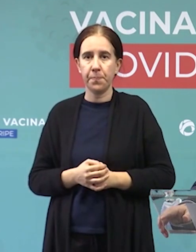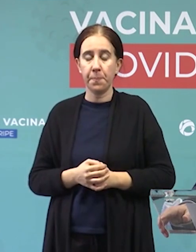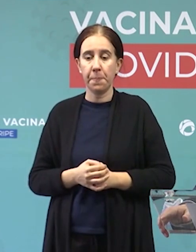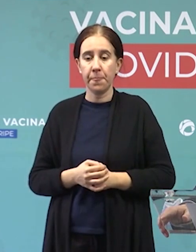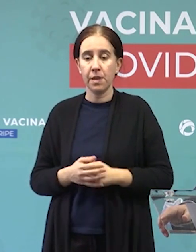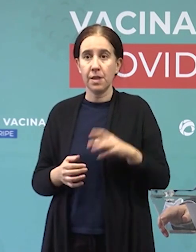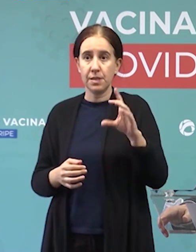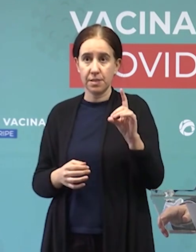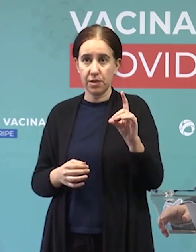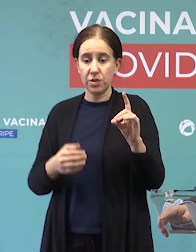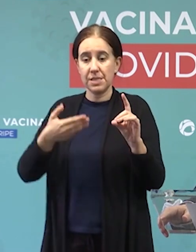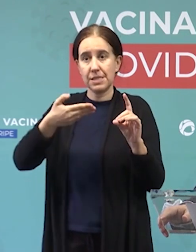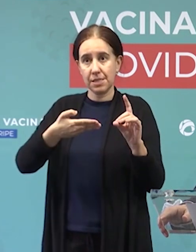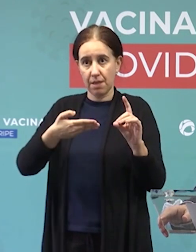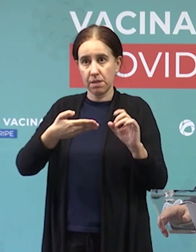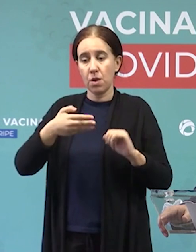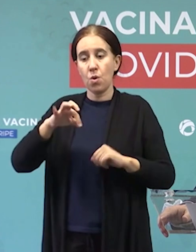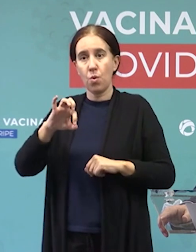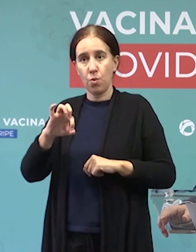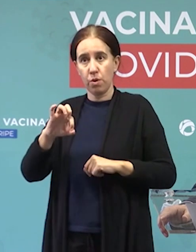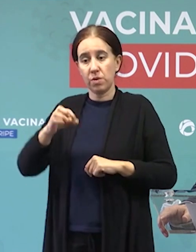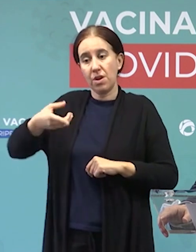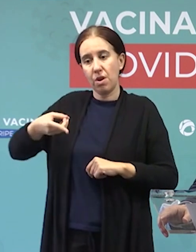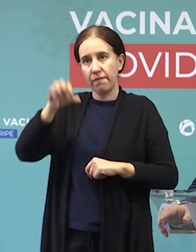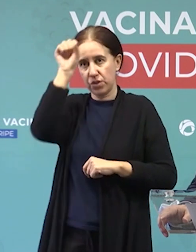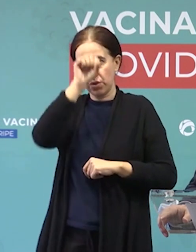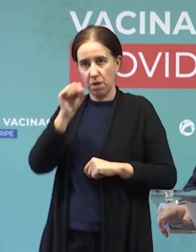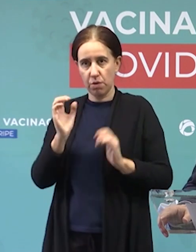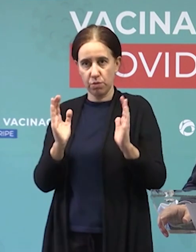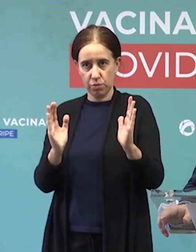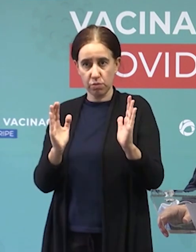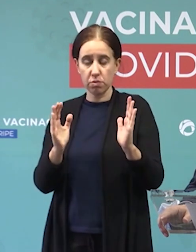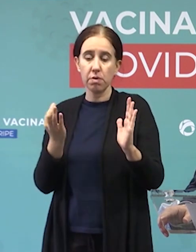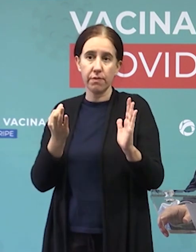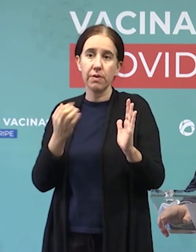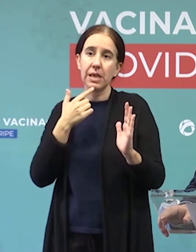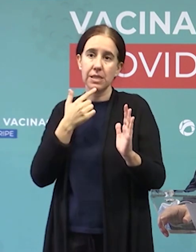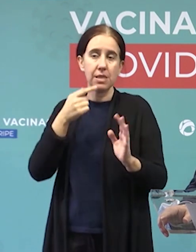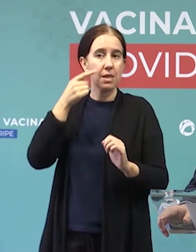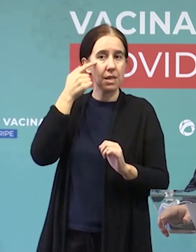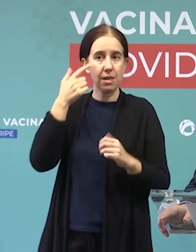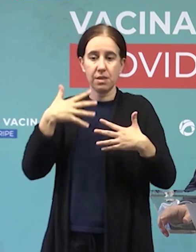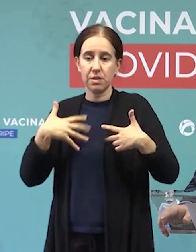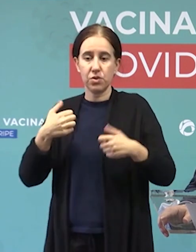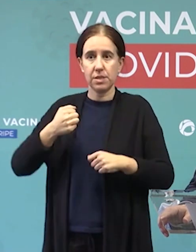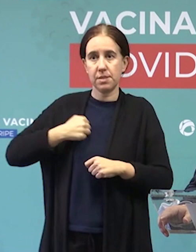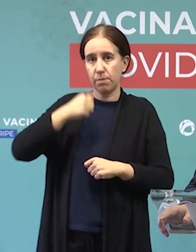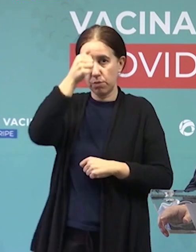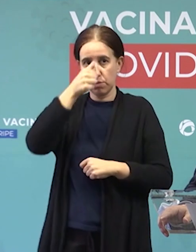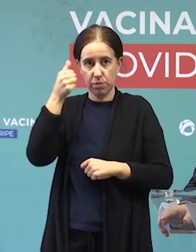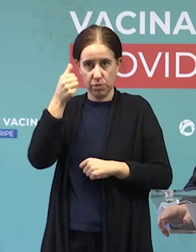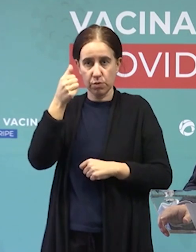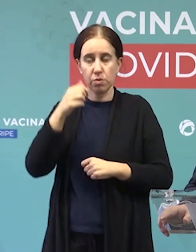A 6, 7, 8 e 9 de janeiro, por conseguinte, quinta, sexta, sábado e